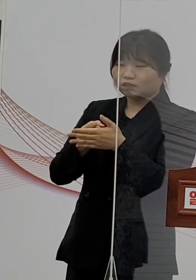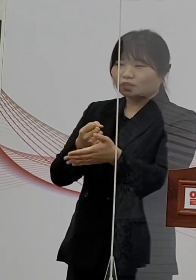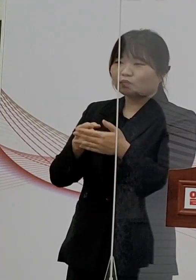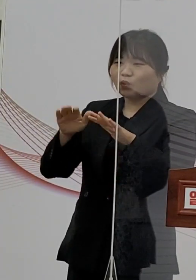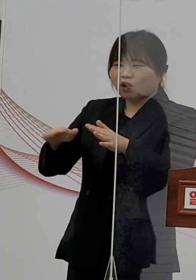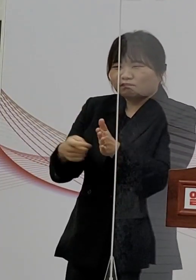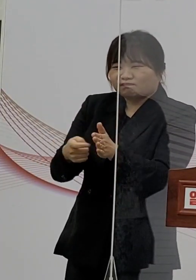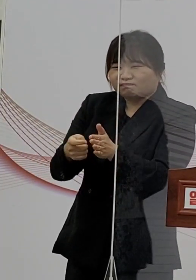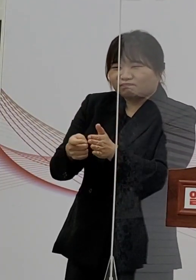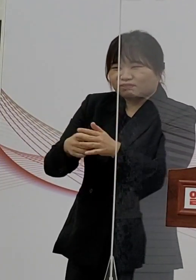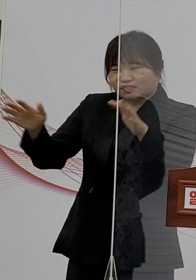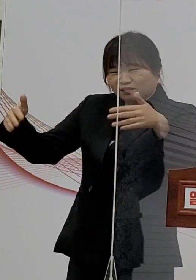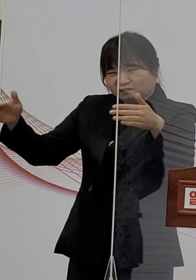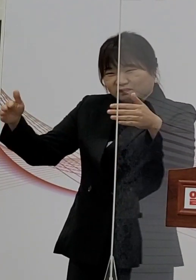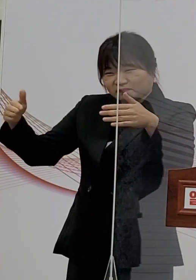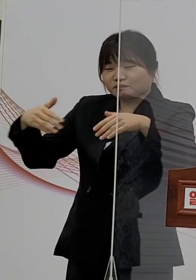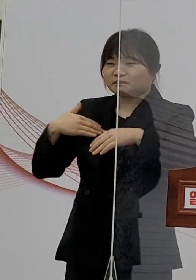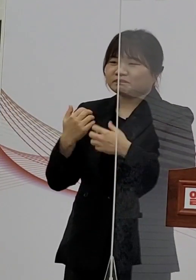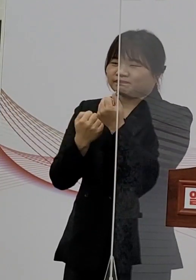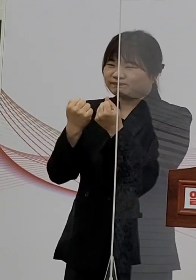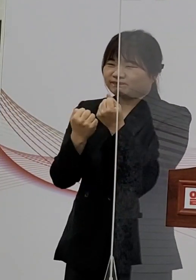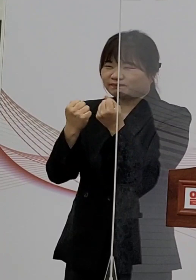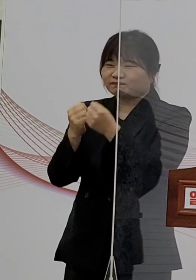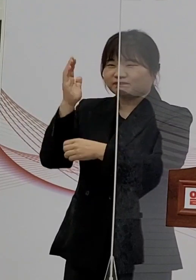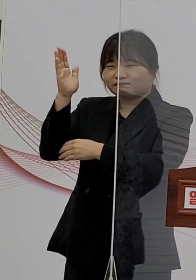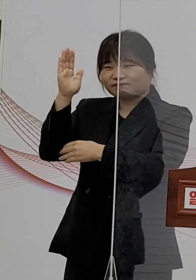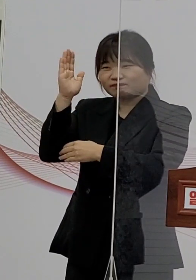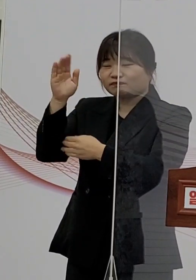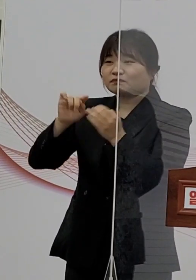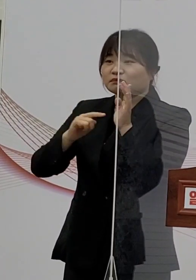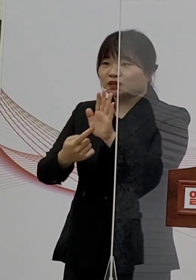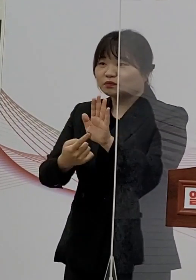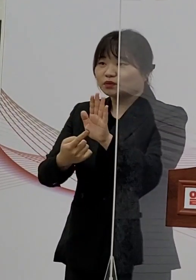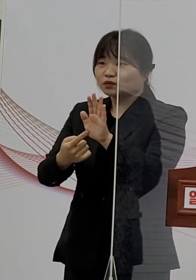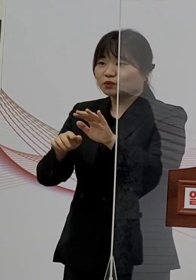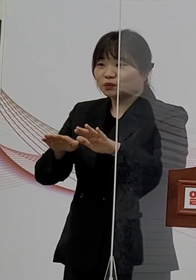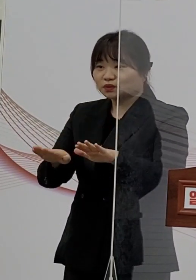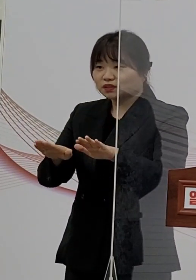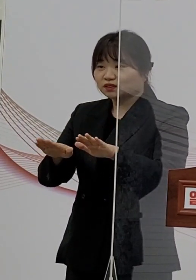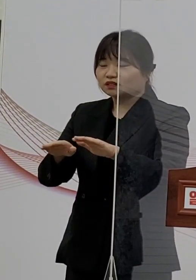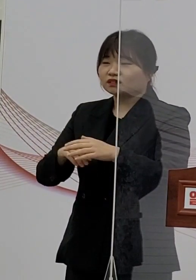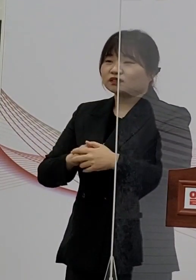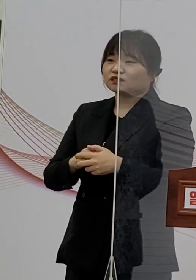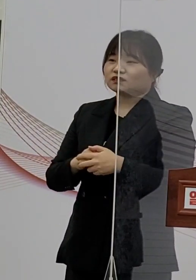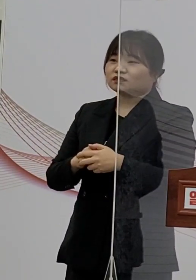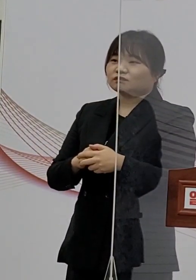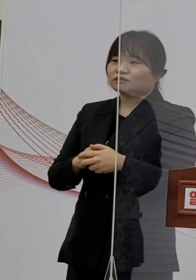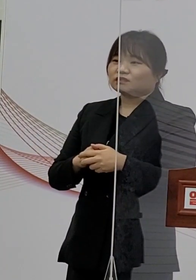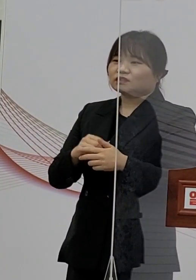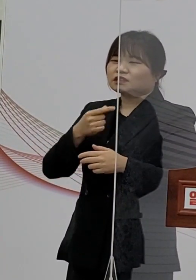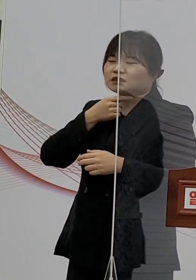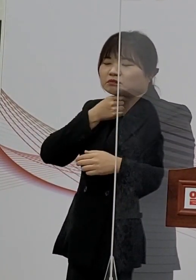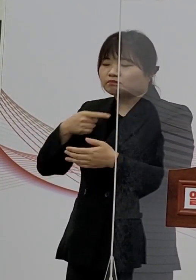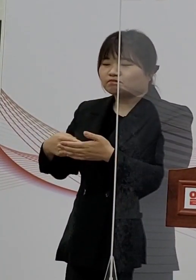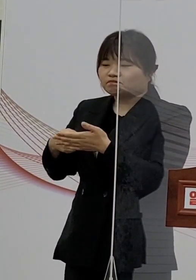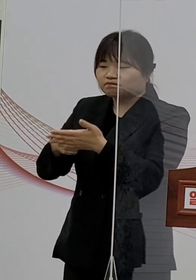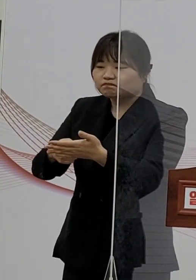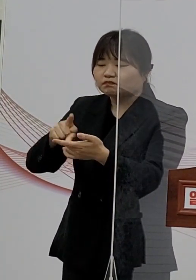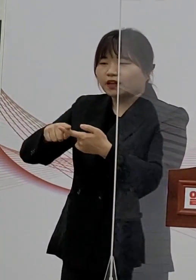이런 대전 관련 핵심 공약에 대한 이행 의지를 강력하게 표명해 주신 것에